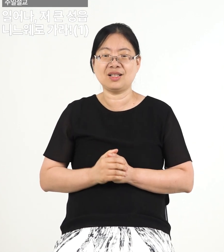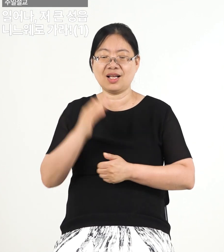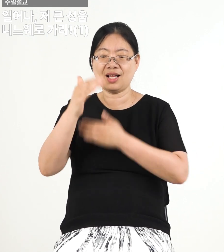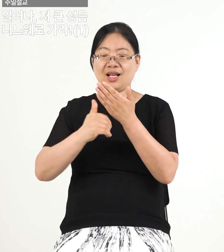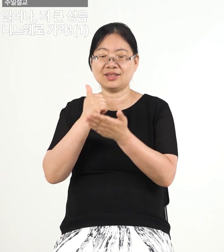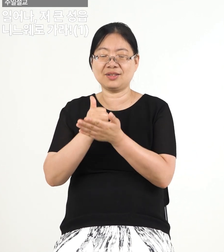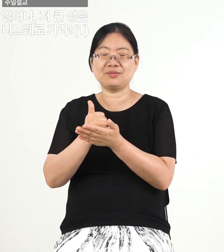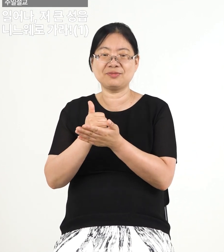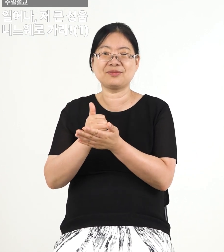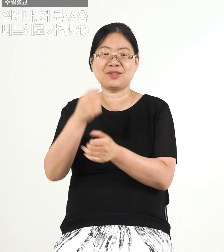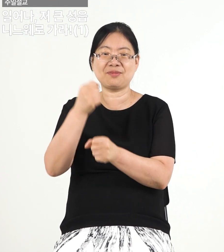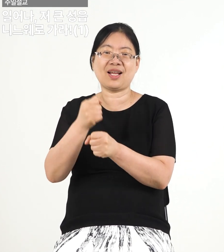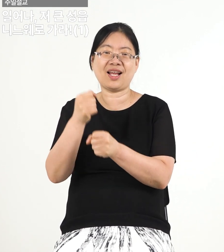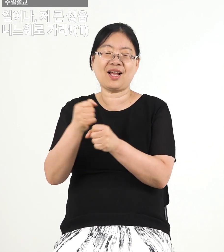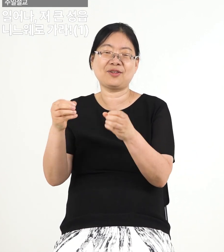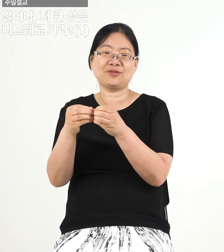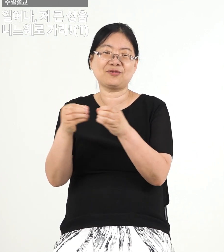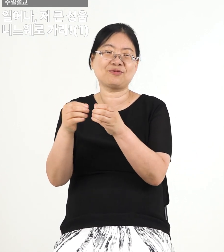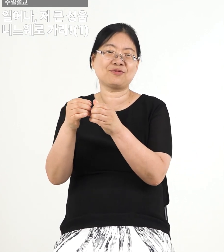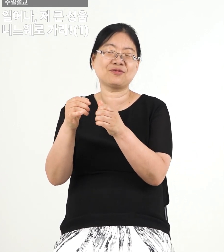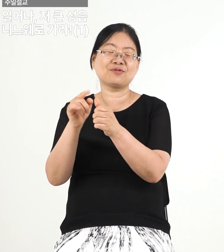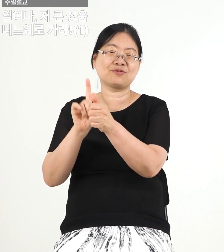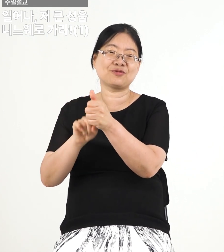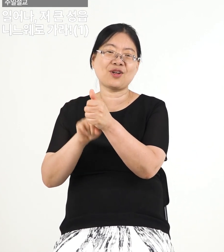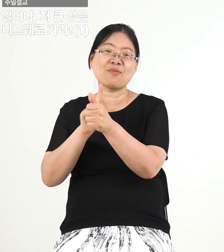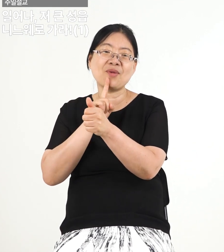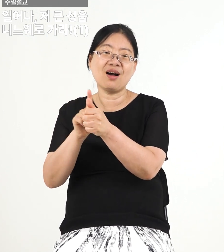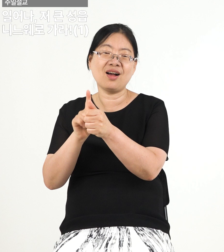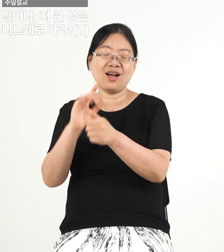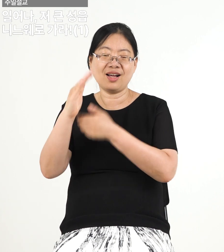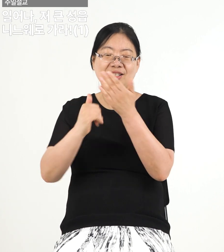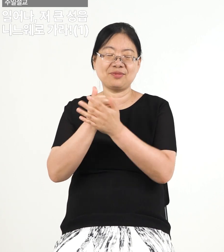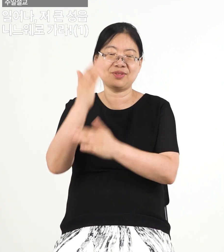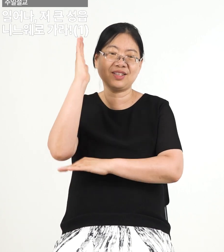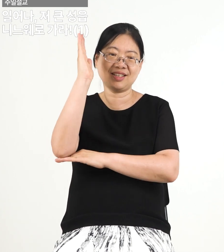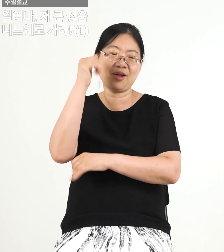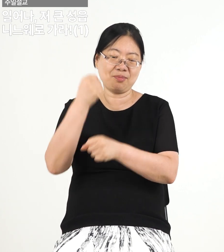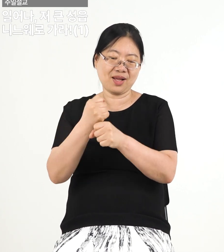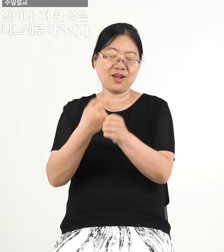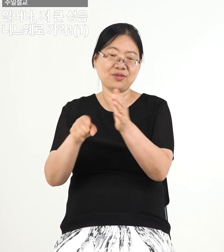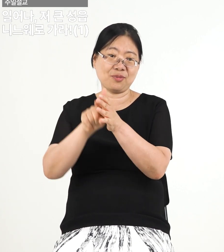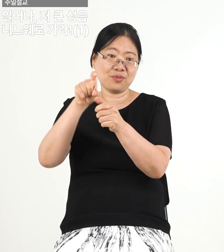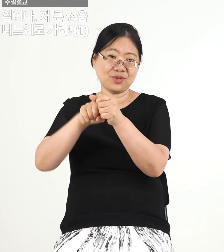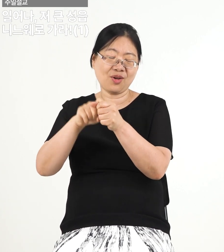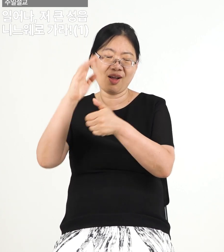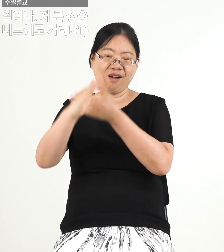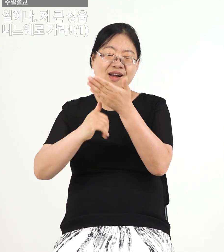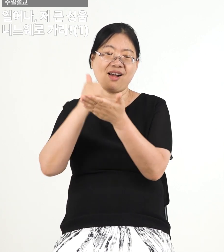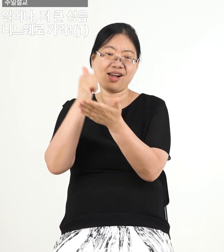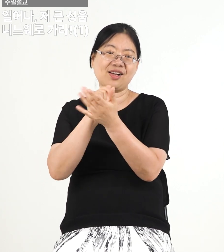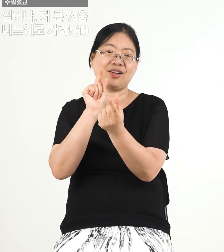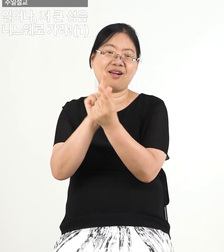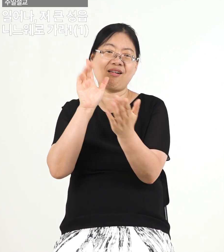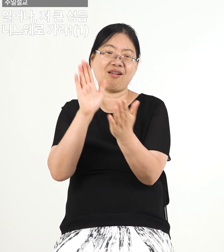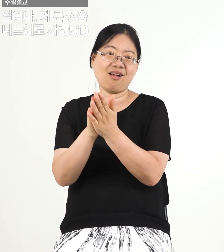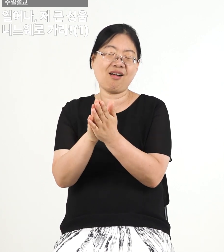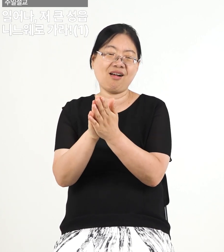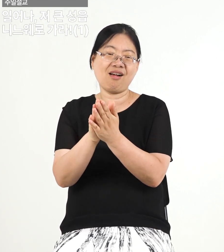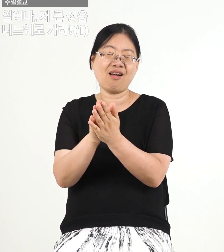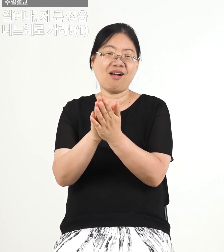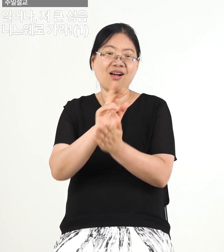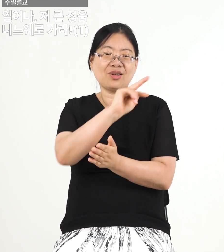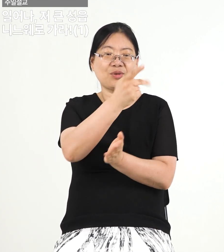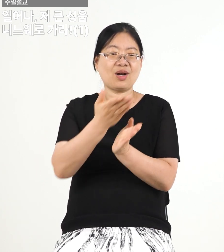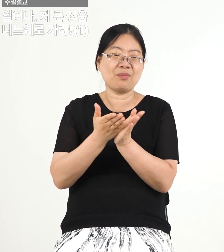하나님이 작가시죠. 하나님의 스토리를 만들기 위해서 하나님이 회항하는 배